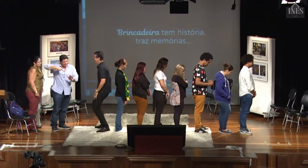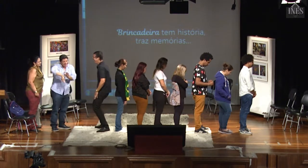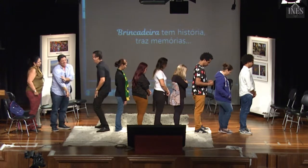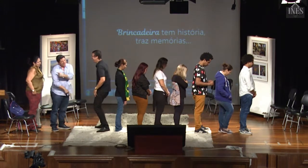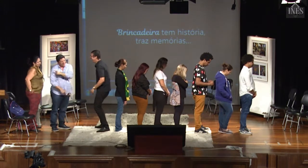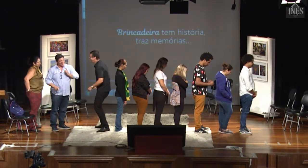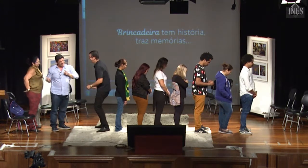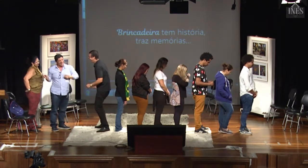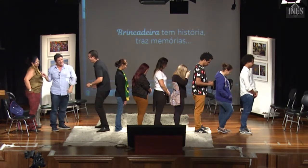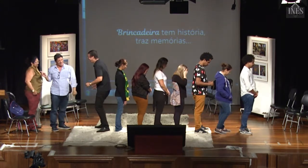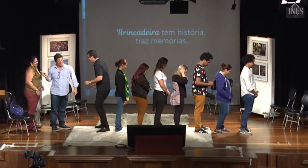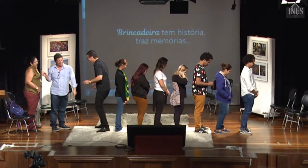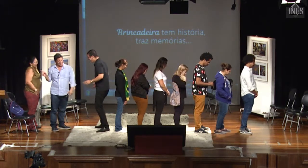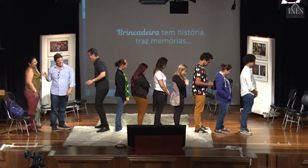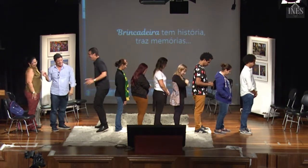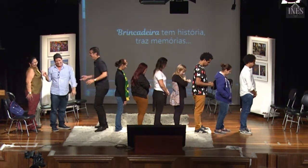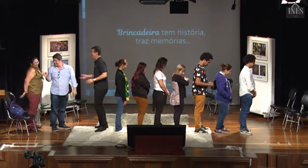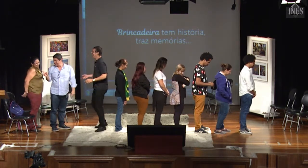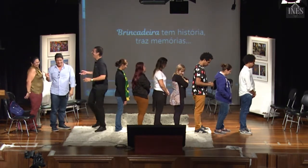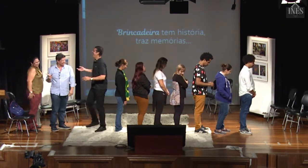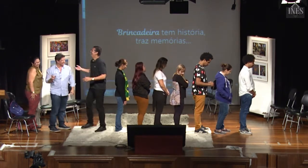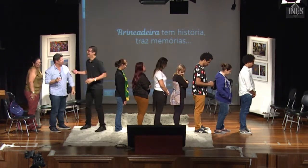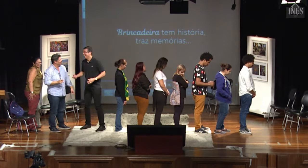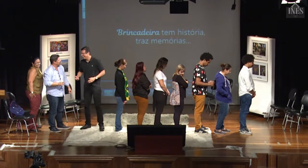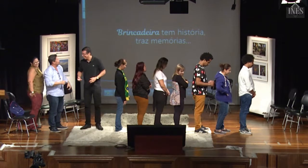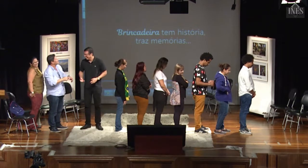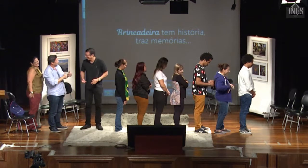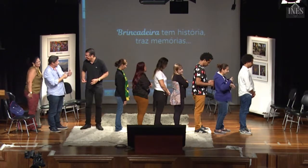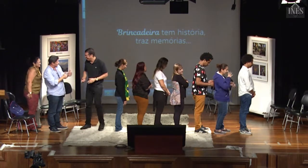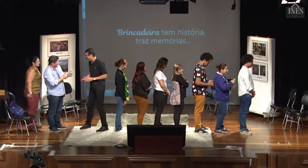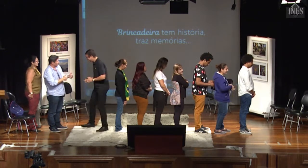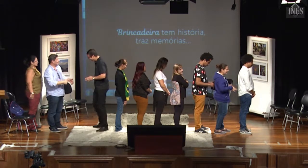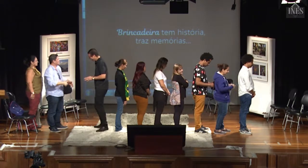Ué, ela é profunda, ela é profunda. Essa sacanagem foi dela.